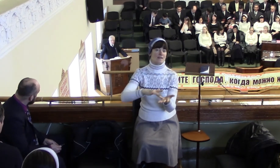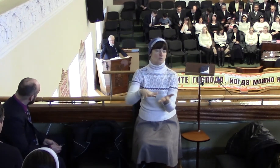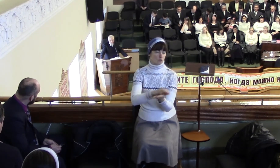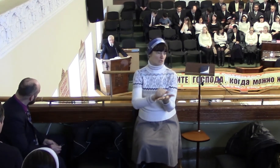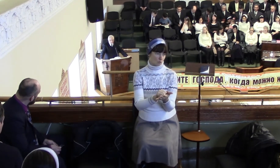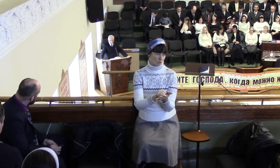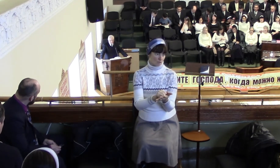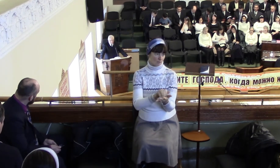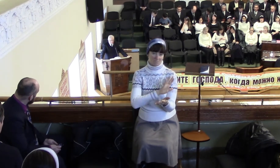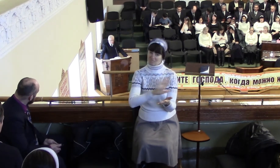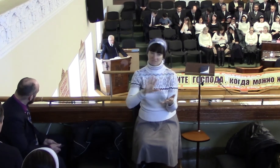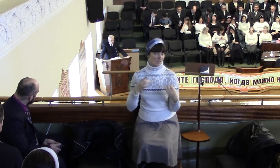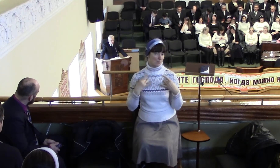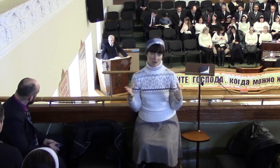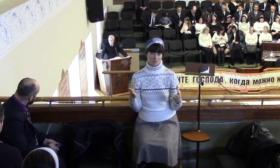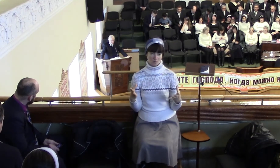есть свой день победы.